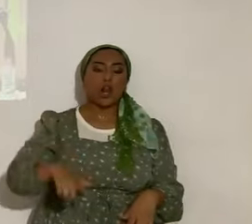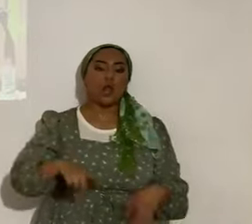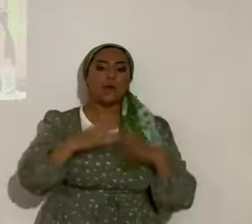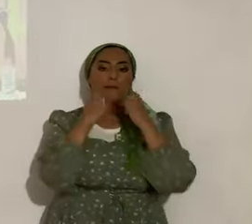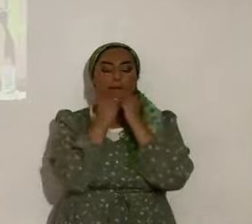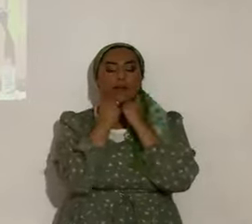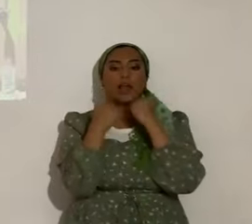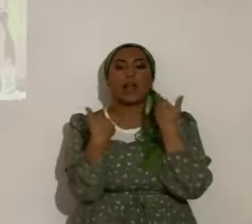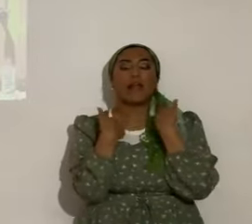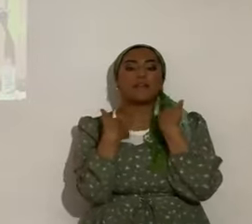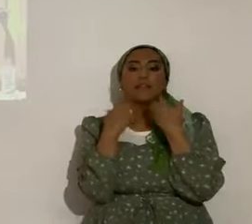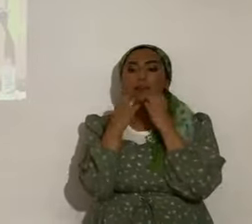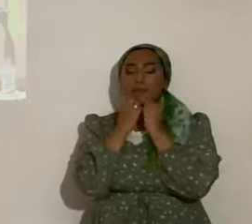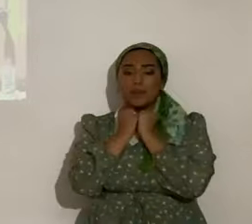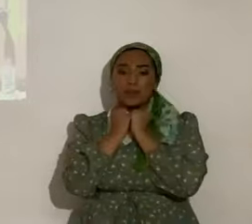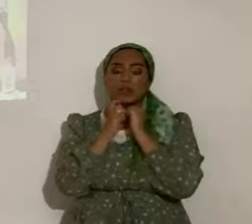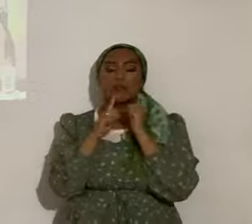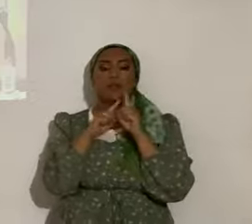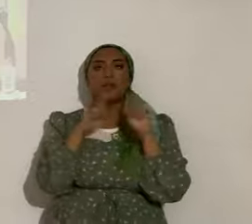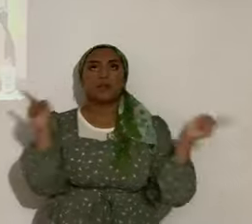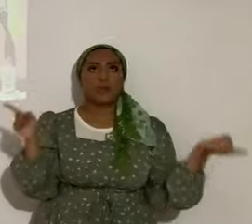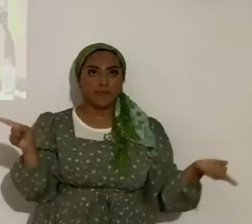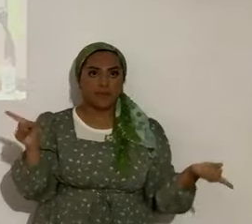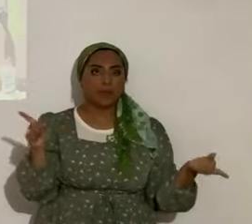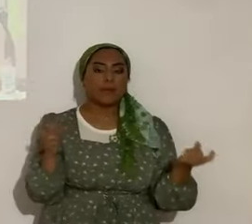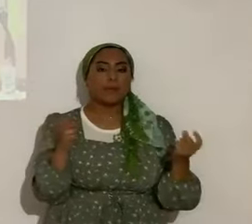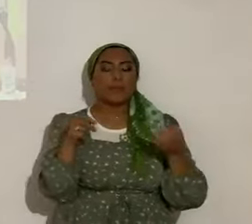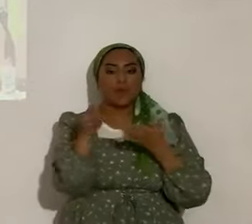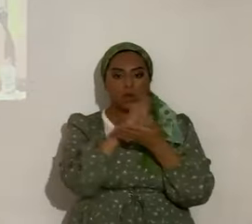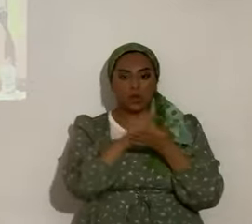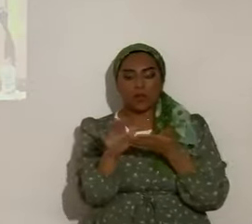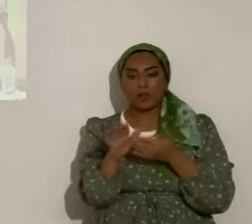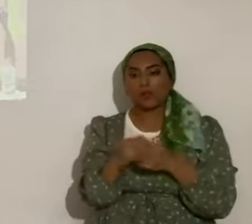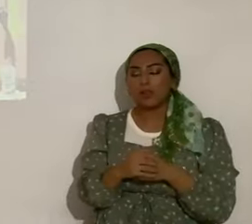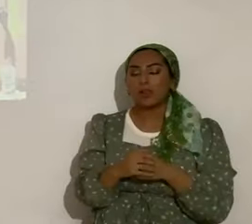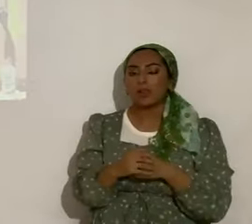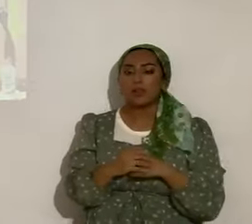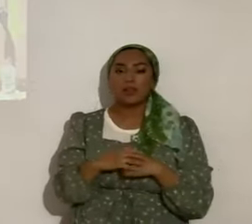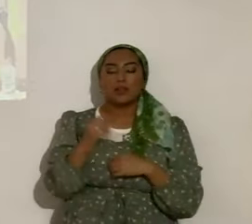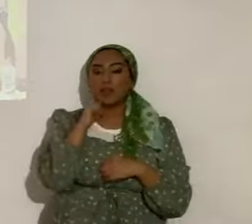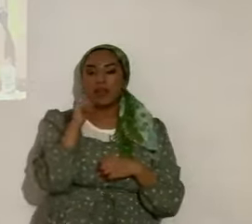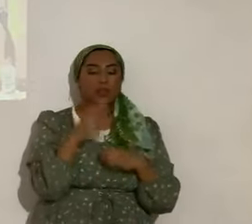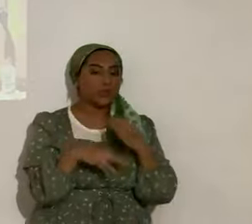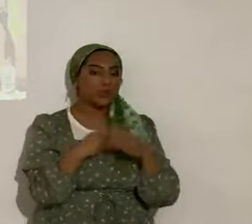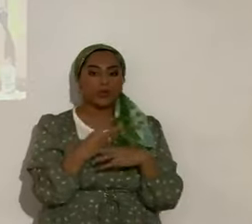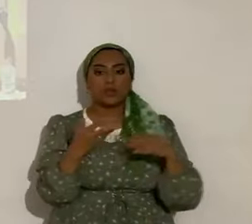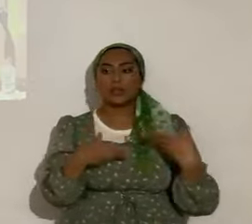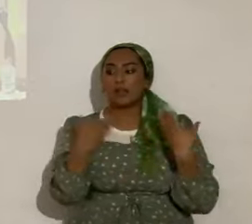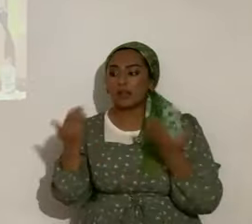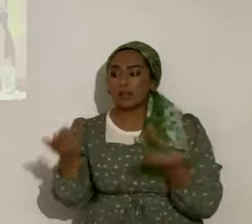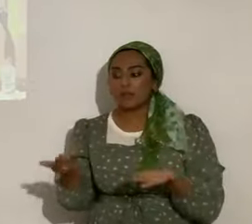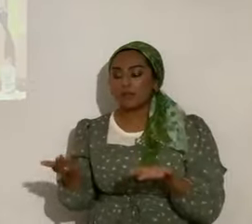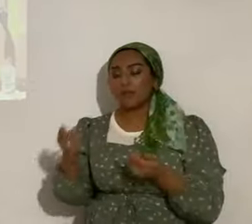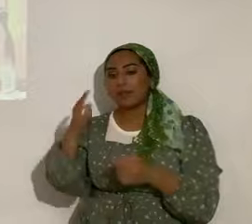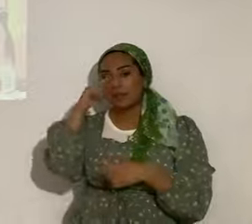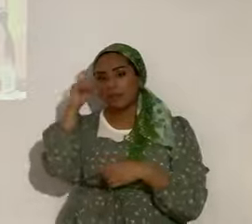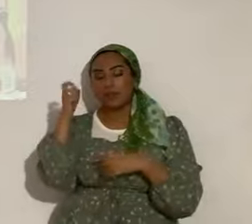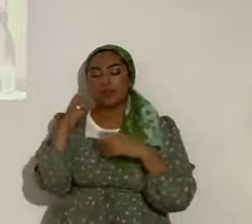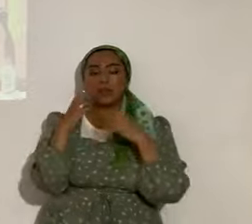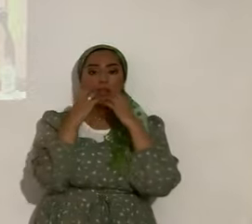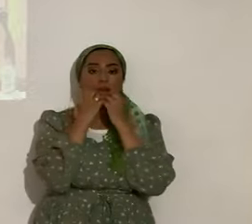tiene valor, pero valor kadosh, no el valor que el mundo le da. Porque el